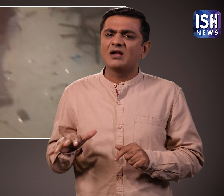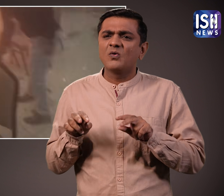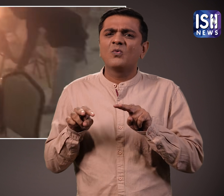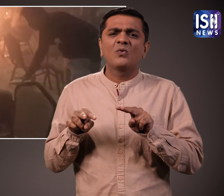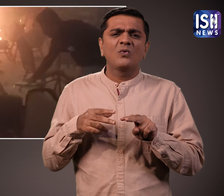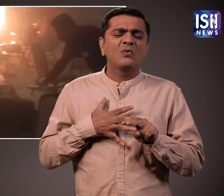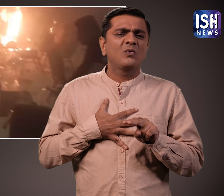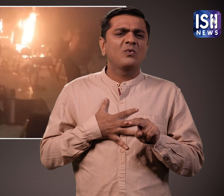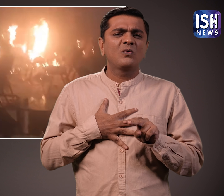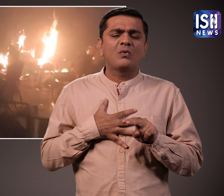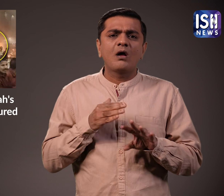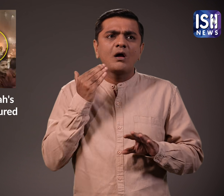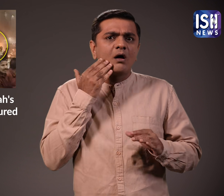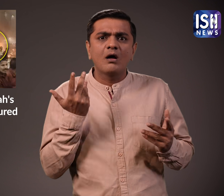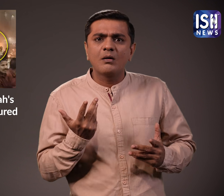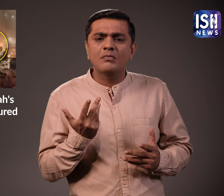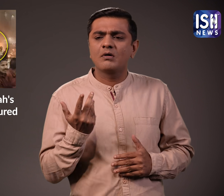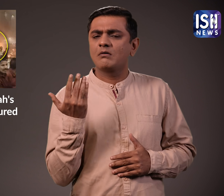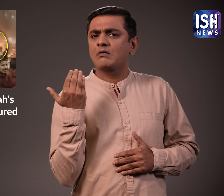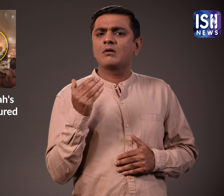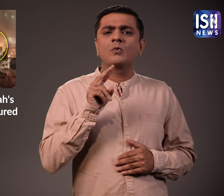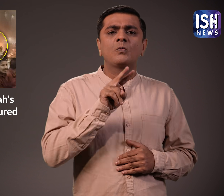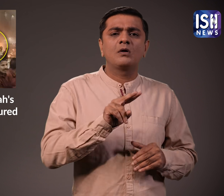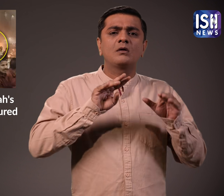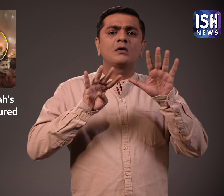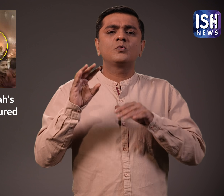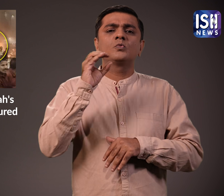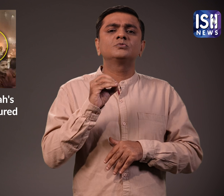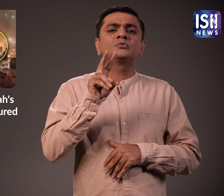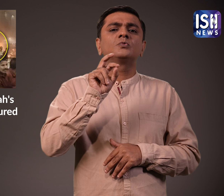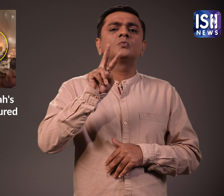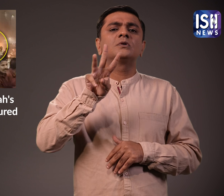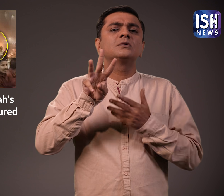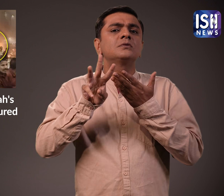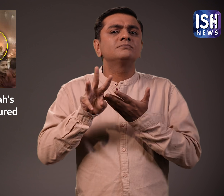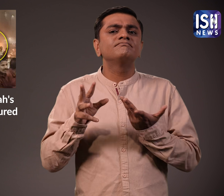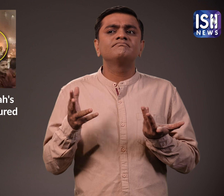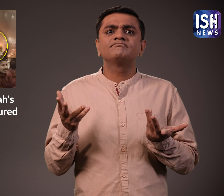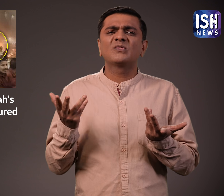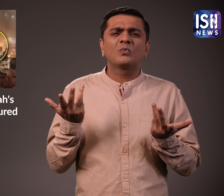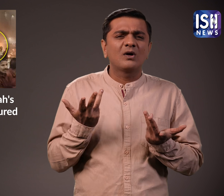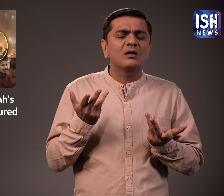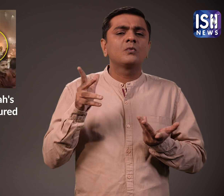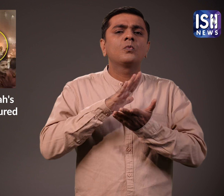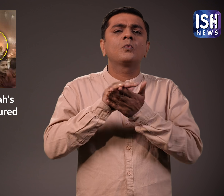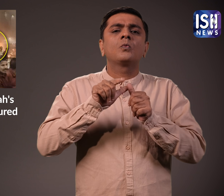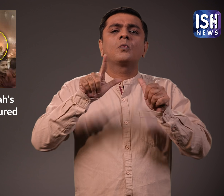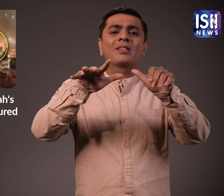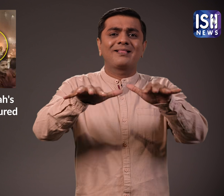मौध हो गई दुखद ये विसफोट 29 अक्टूबर 2023 को जेवाज विटनेस की प्रात्ना सफा